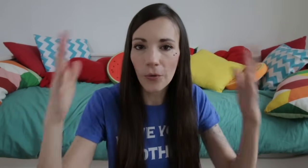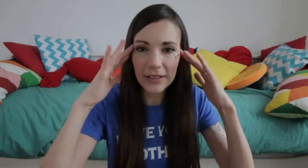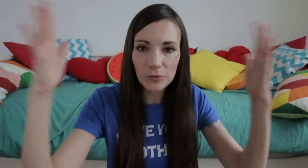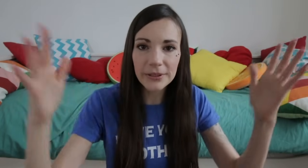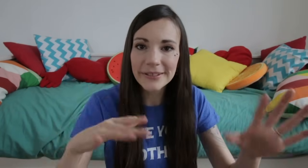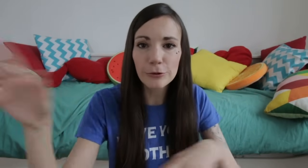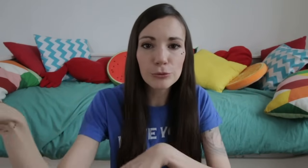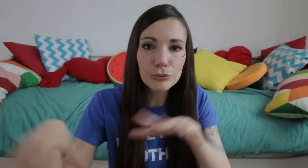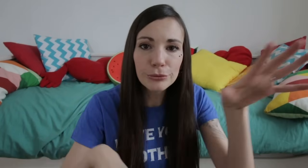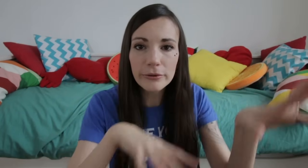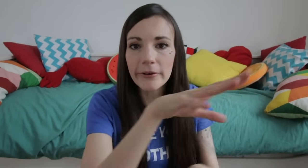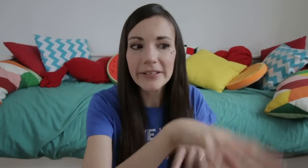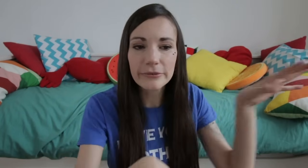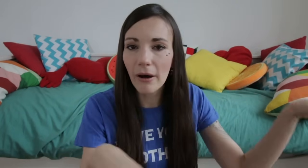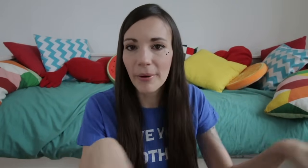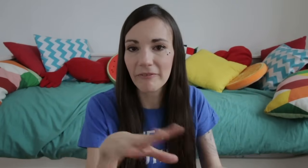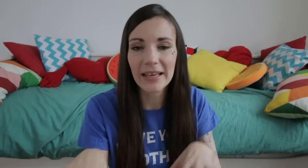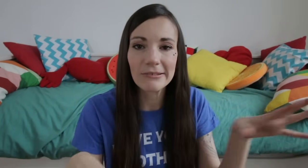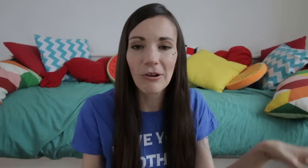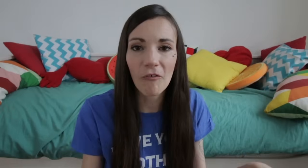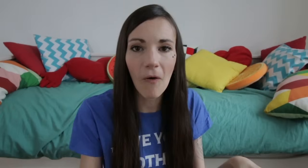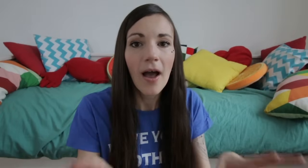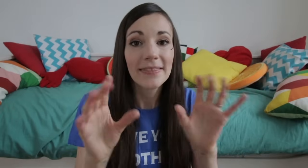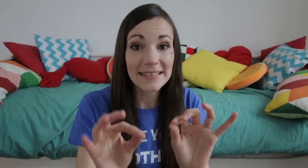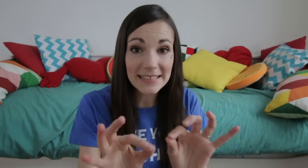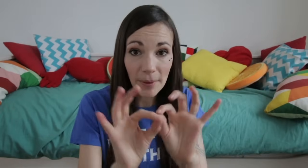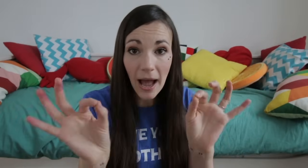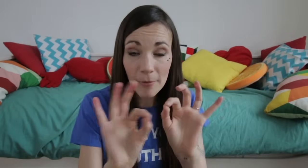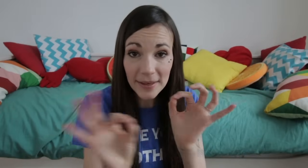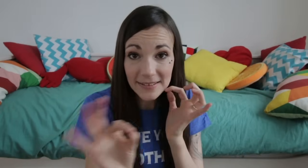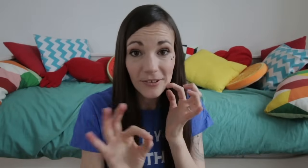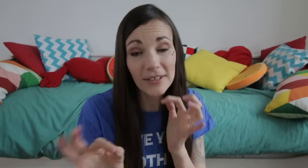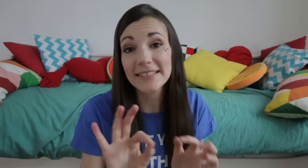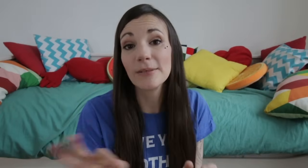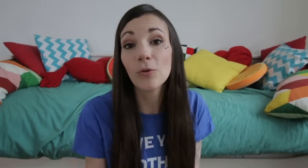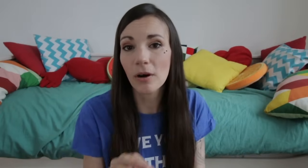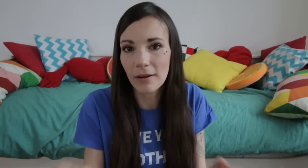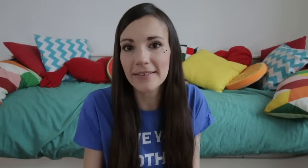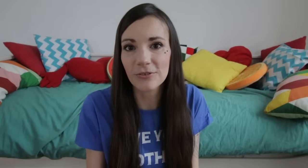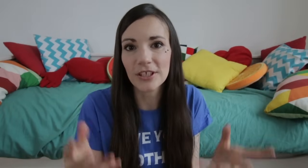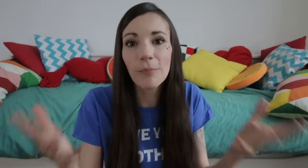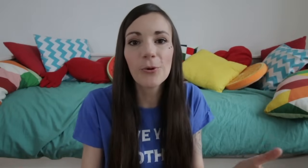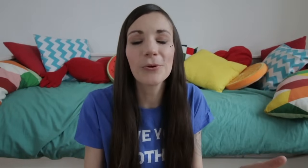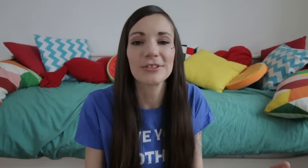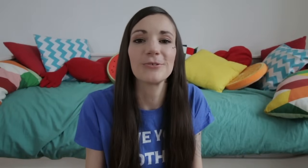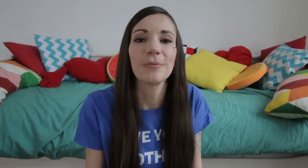Voilà. ou l'histoire préférée de l'enfant. N'hésitez pas à me mettre les animaux à traduire pour le prochain cours.